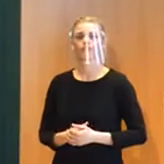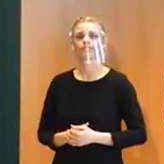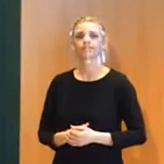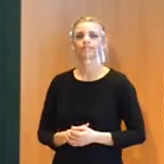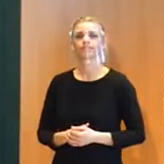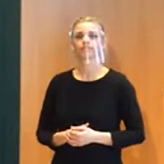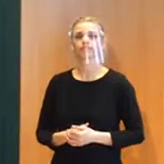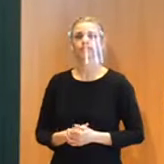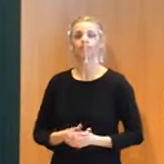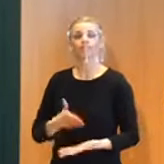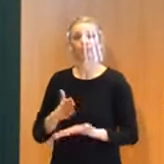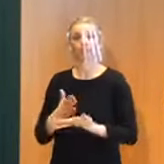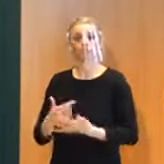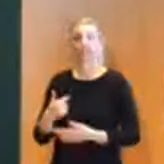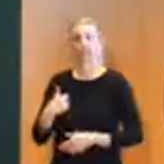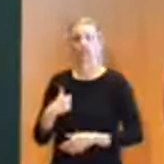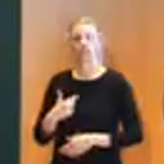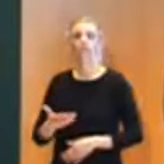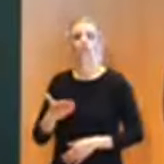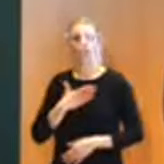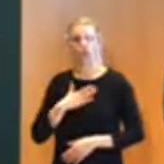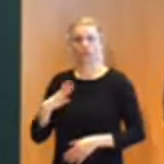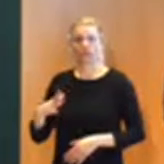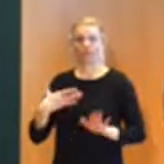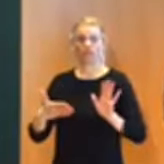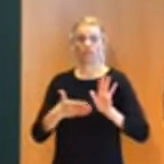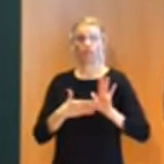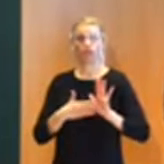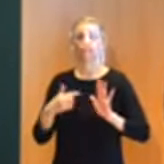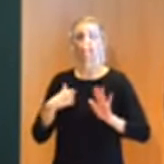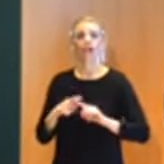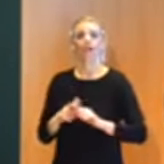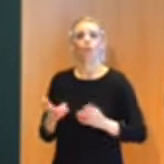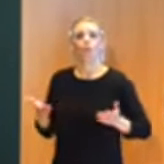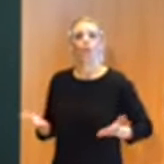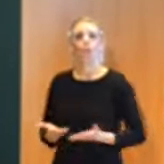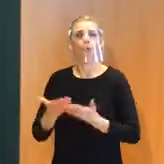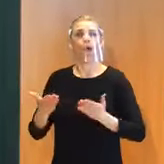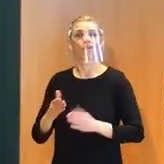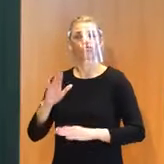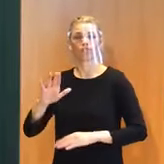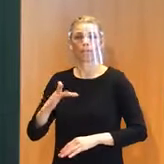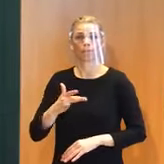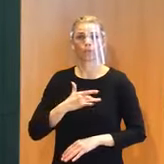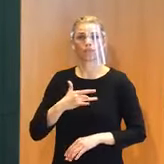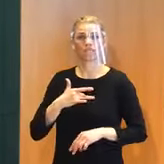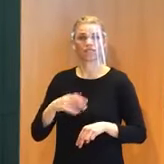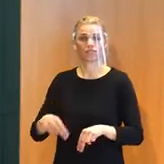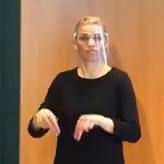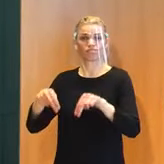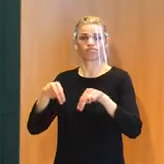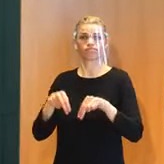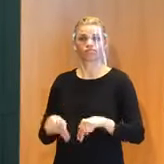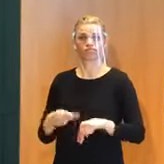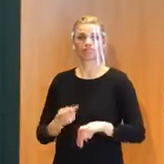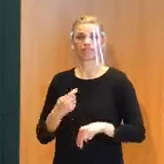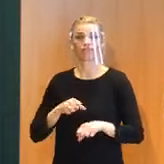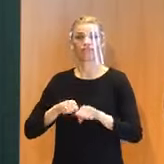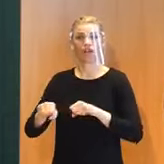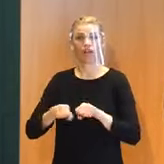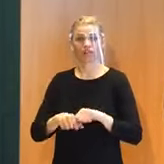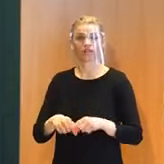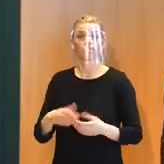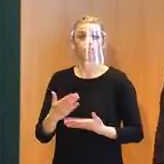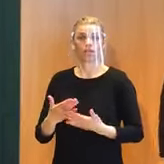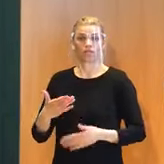Práve preto som bol ochotný Igorovi Matovičovi uľahčiť poctivý odchod z vlády a ponúkol som